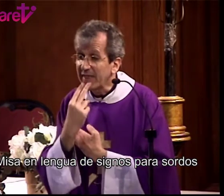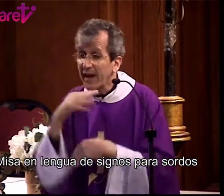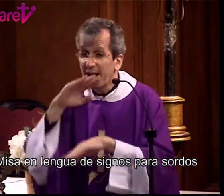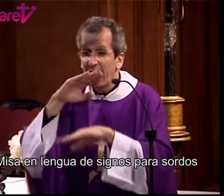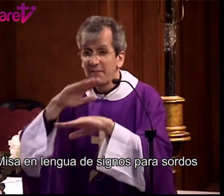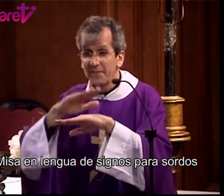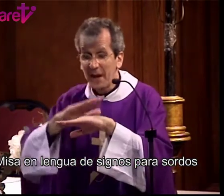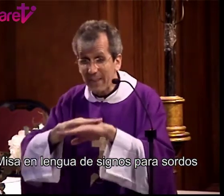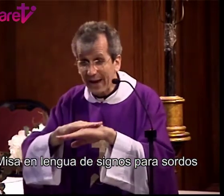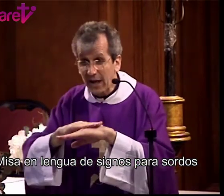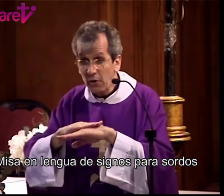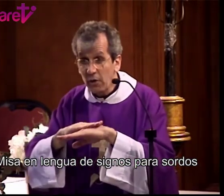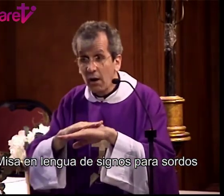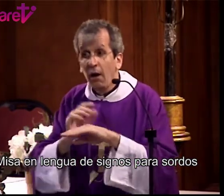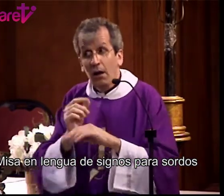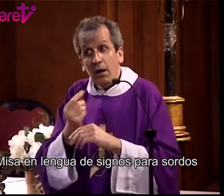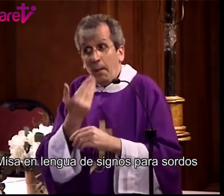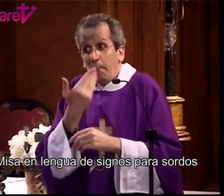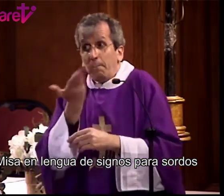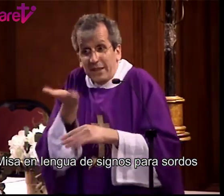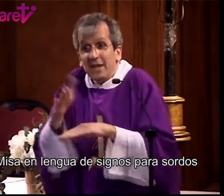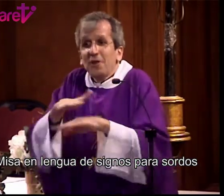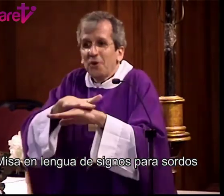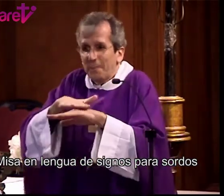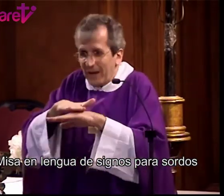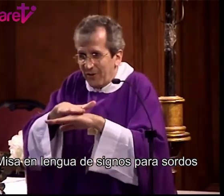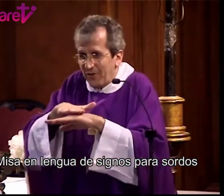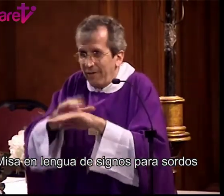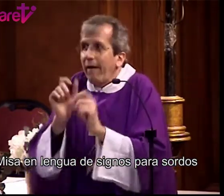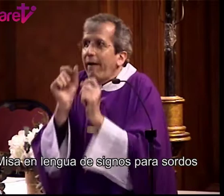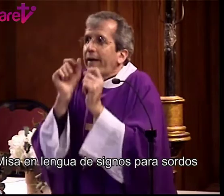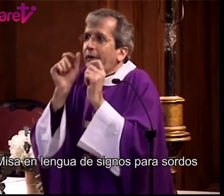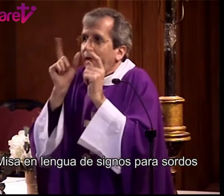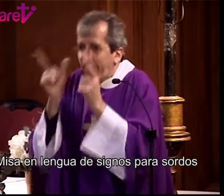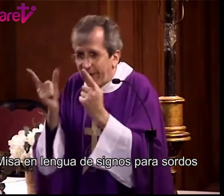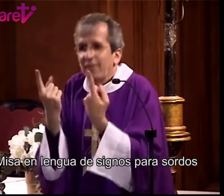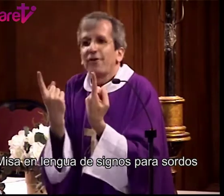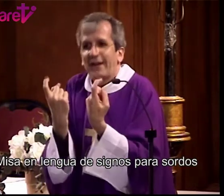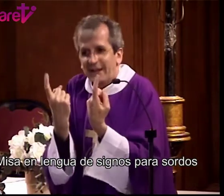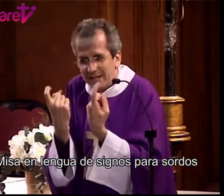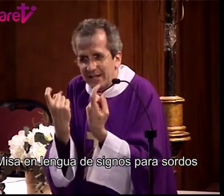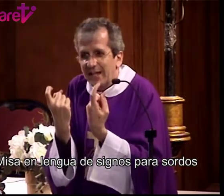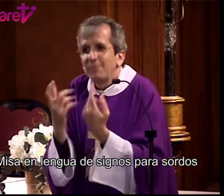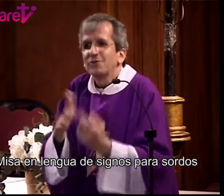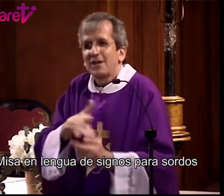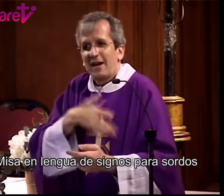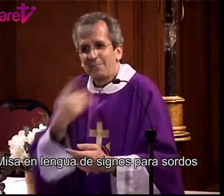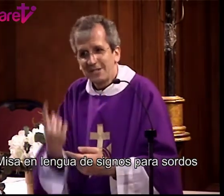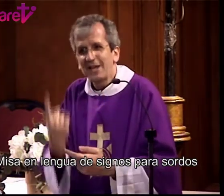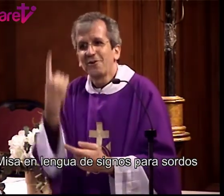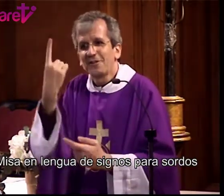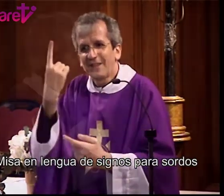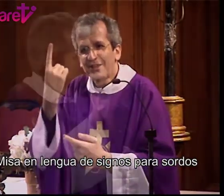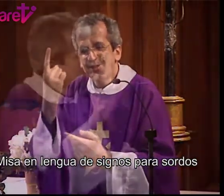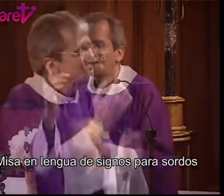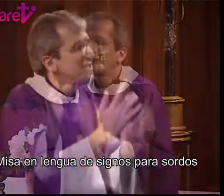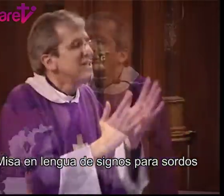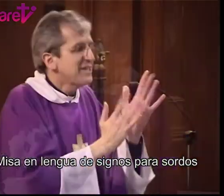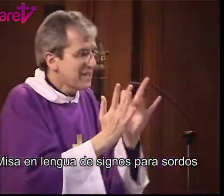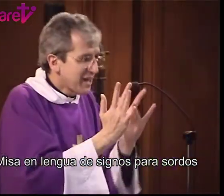ceguera del pecado, pidiendo perdón, reconociendo que necesitamos la misericordia de Dios y que